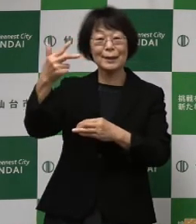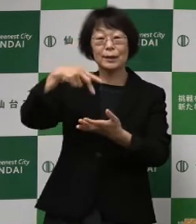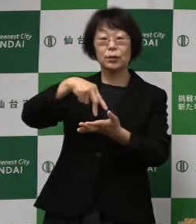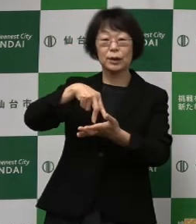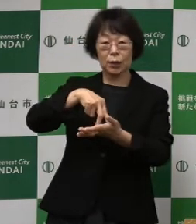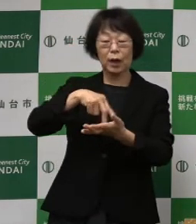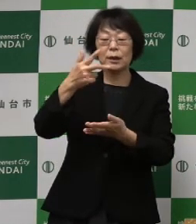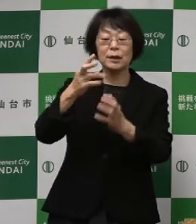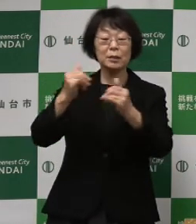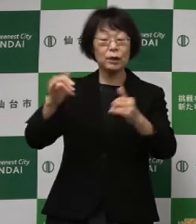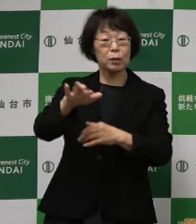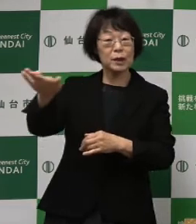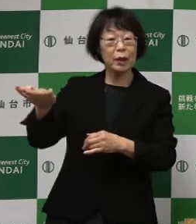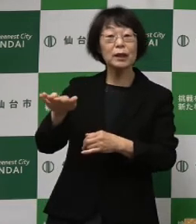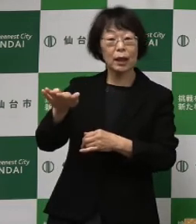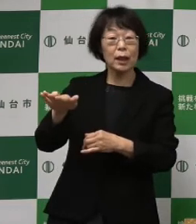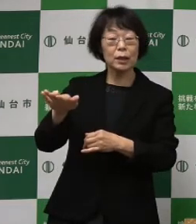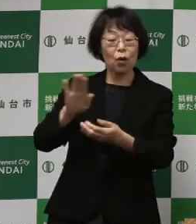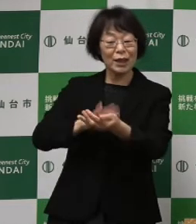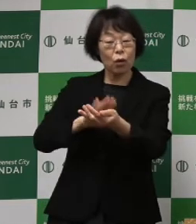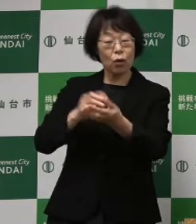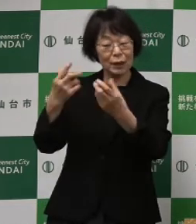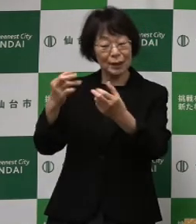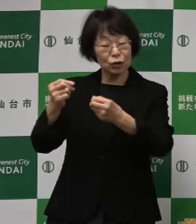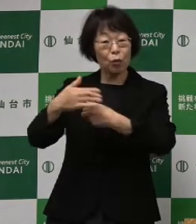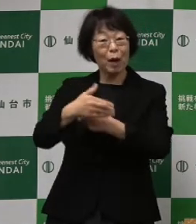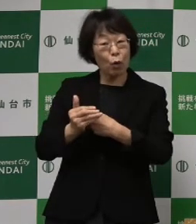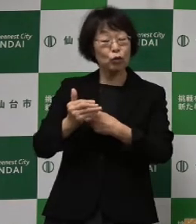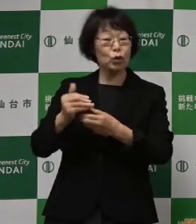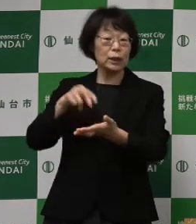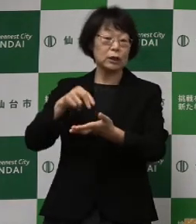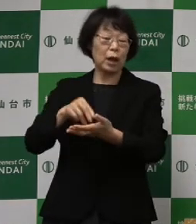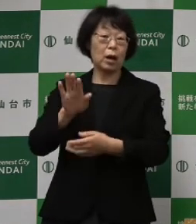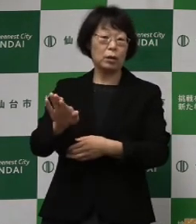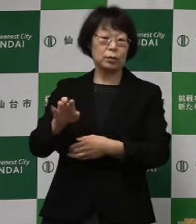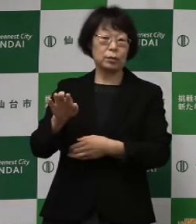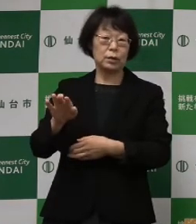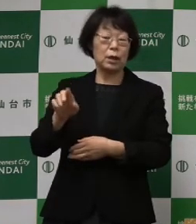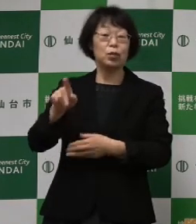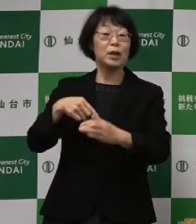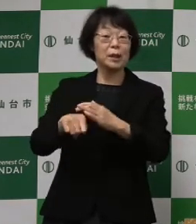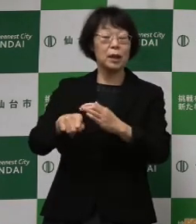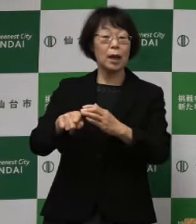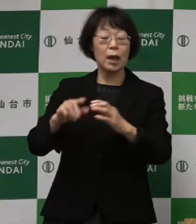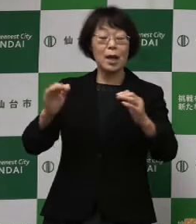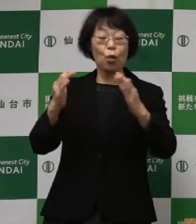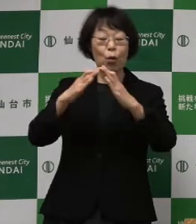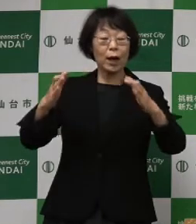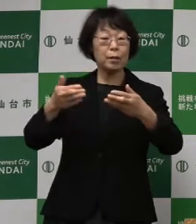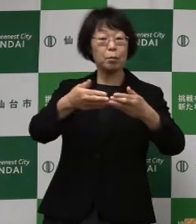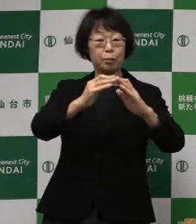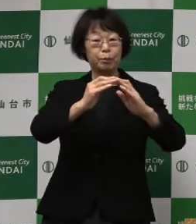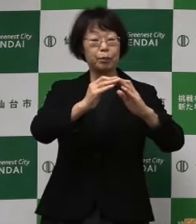ては市民の皆様方 の, あの医療をしっかりと守っていく立場がございますので、そういう意味でですね、懇話会を立ち上げさせ